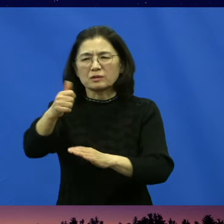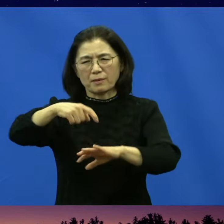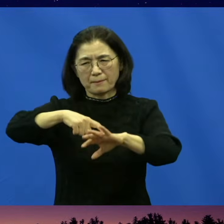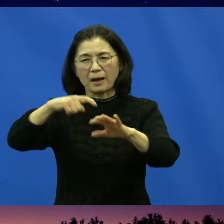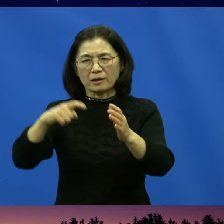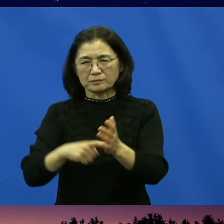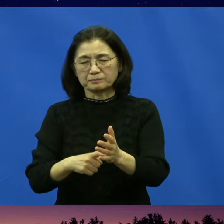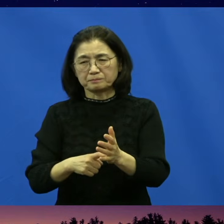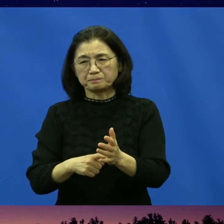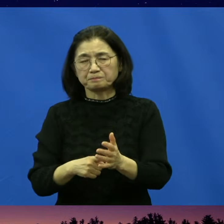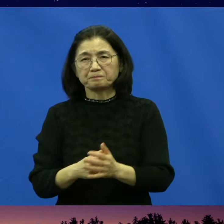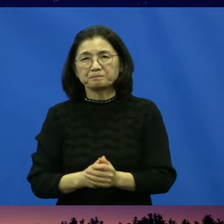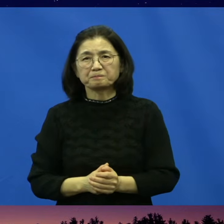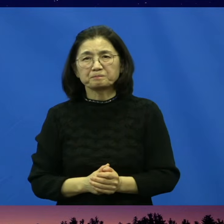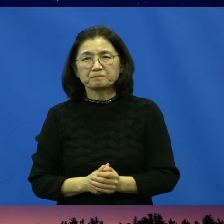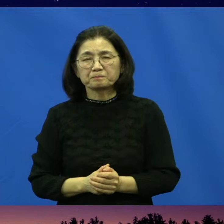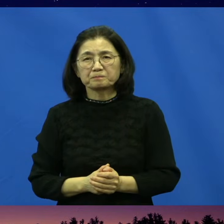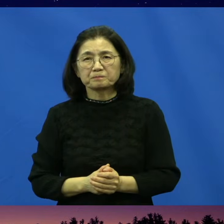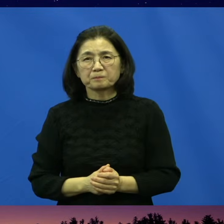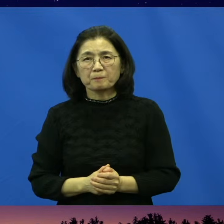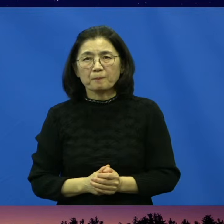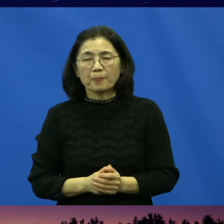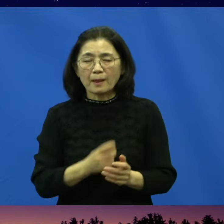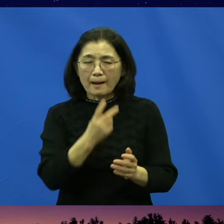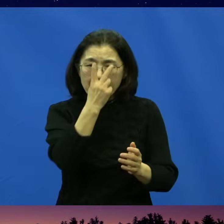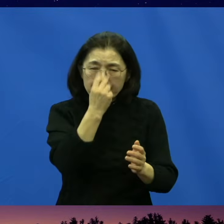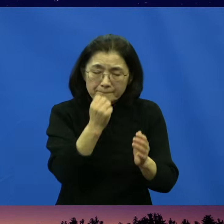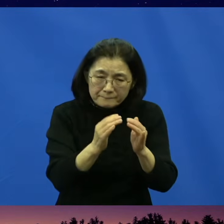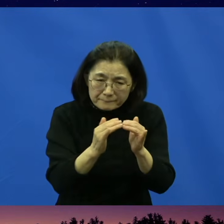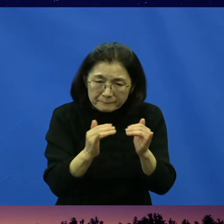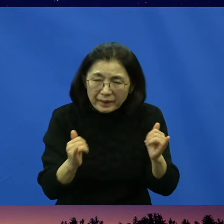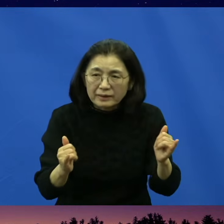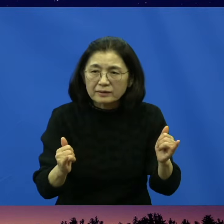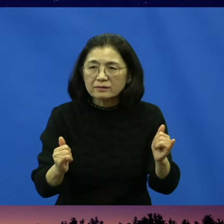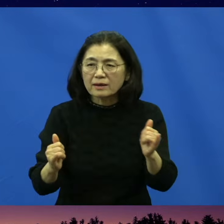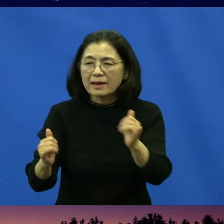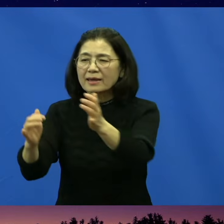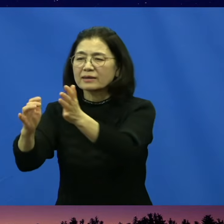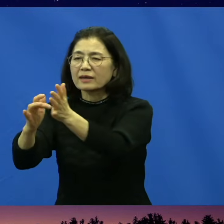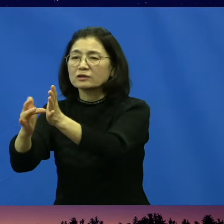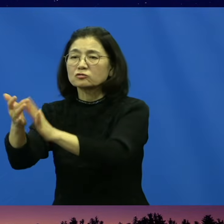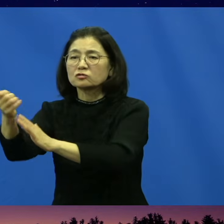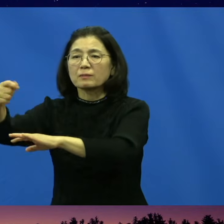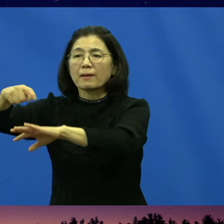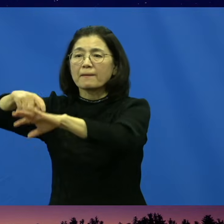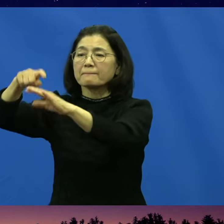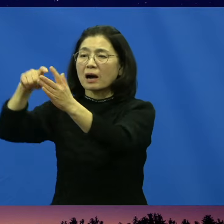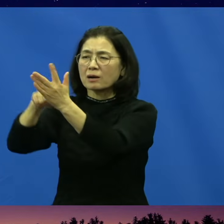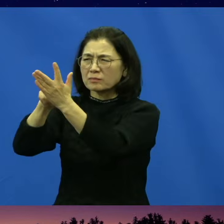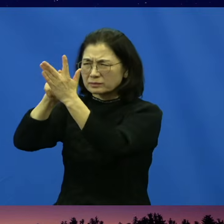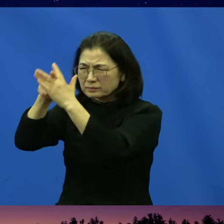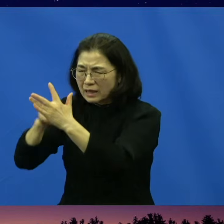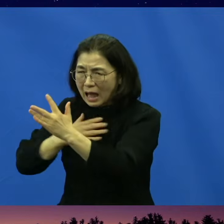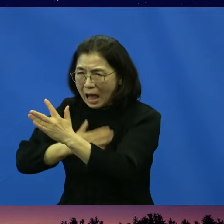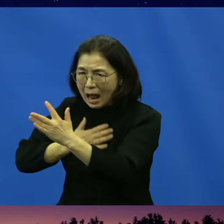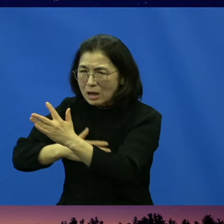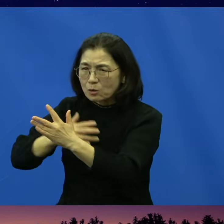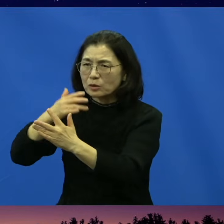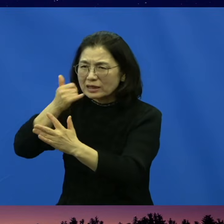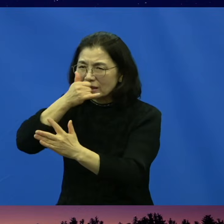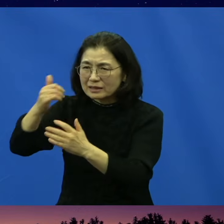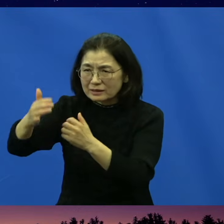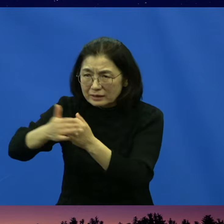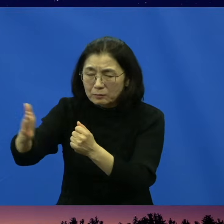것입니다. 그래서 여러분, 바디메오는 예수님의 그 마음을 받습니다. 그리고 더 크게 소리를